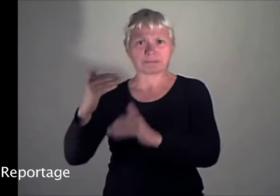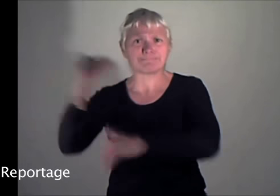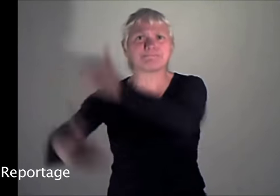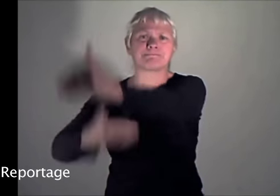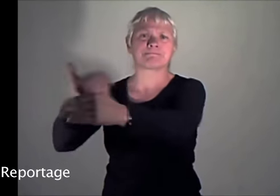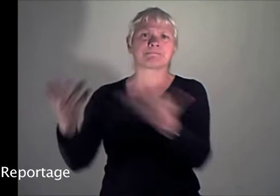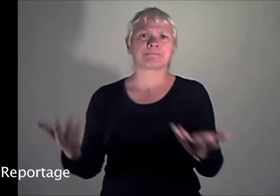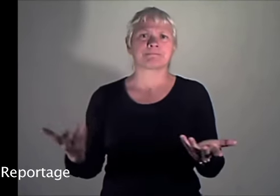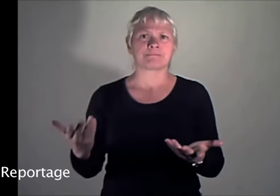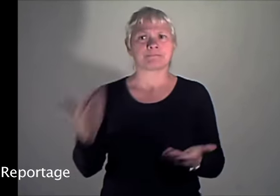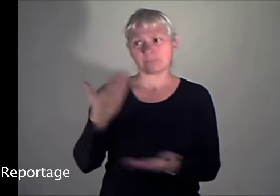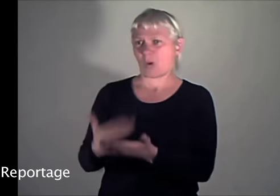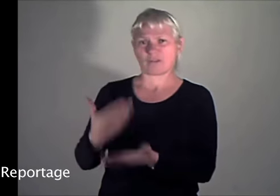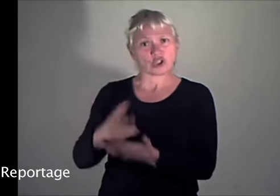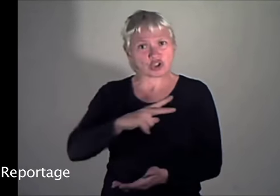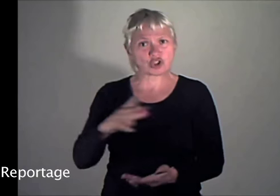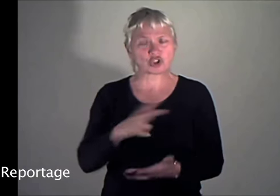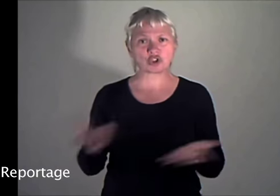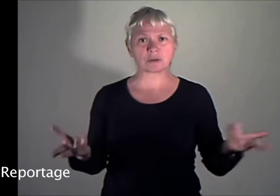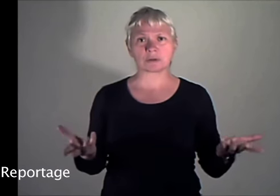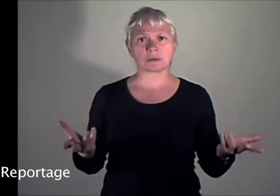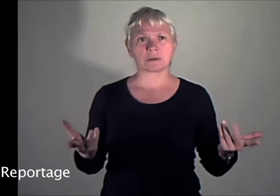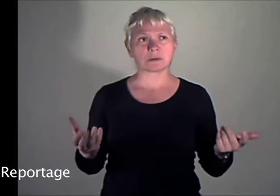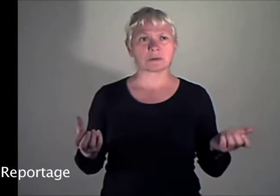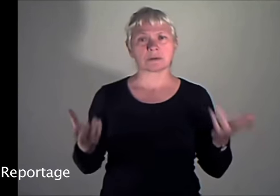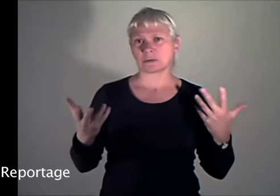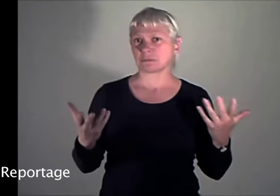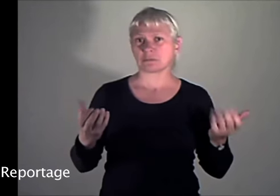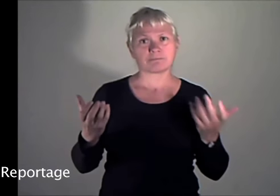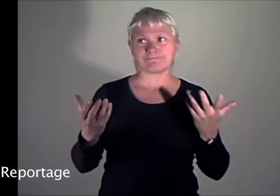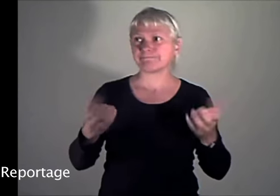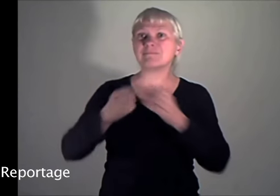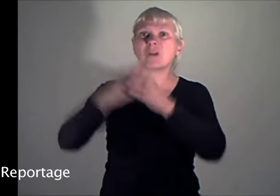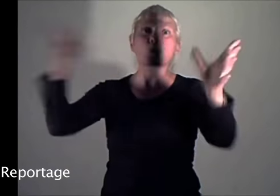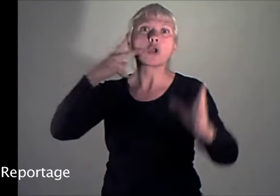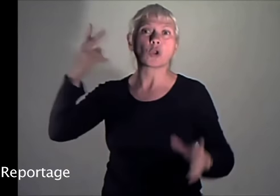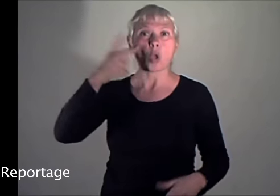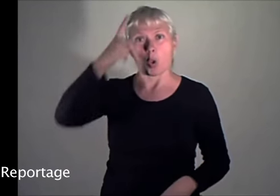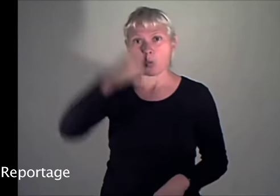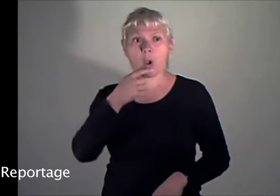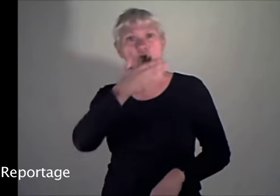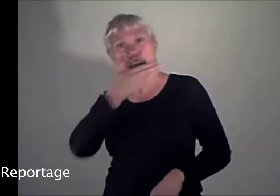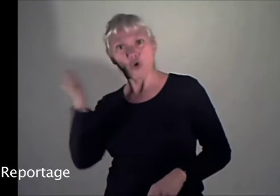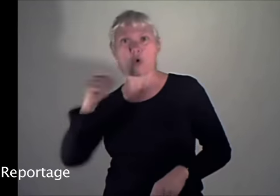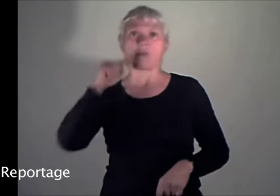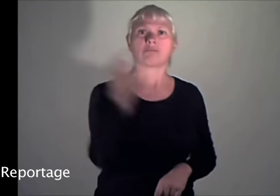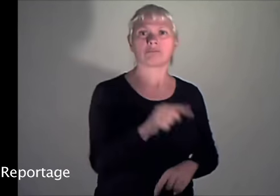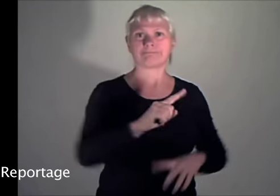pourrait diffuser ces résultats et dire voilà, la réussite elle est là, et en fait c'est pas ça qu'on entend. C'est pas ça que la majorité entend,